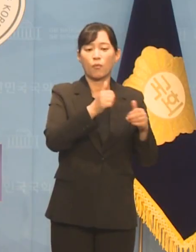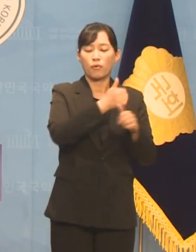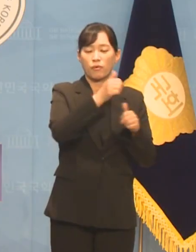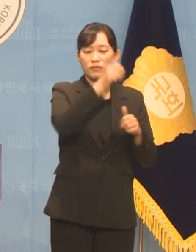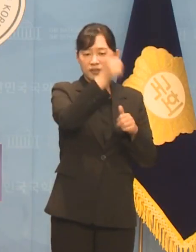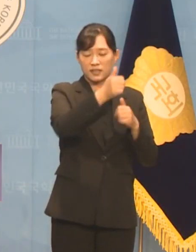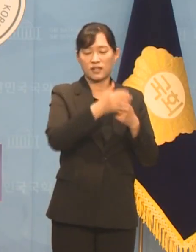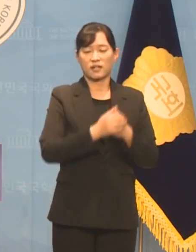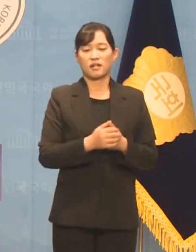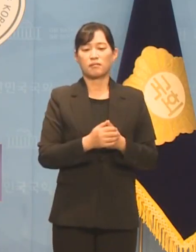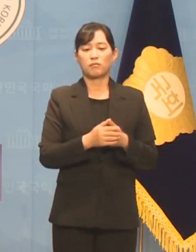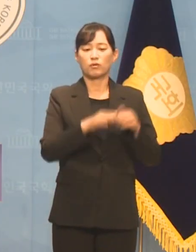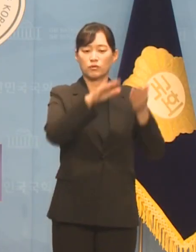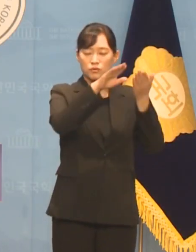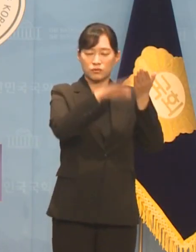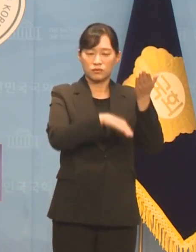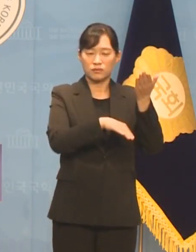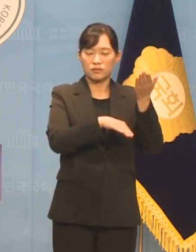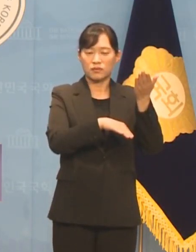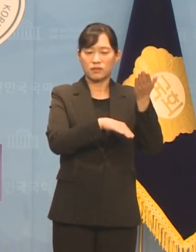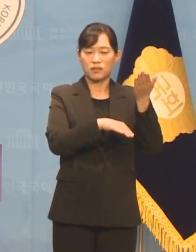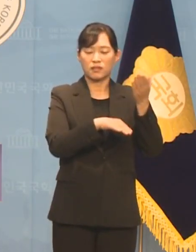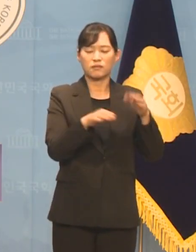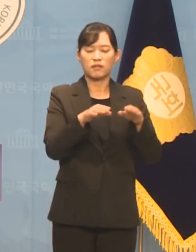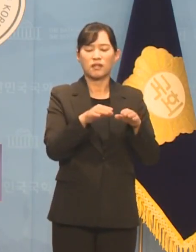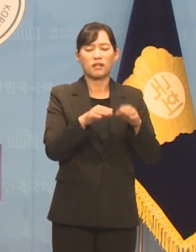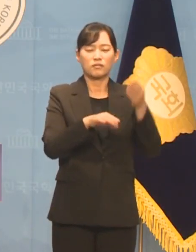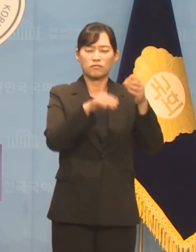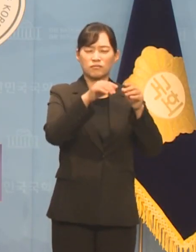등의 수직적 선대위 체계를 두지 않는